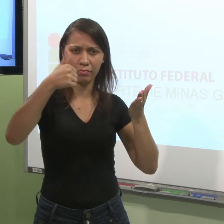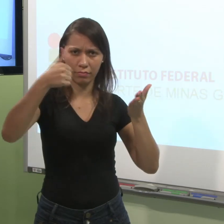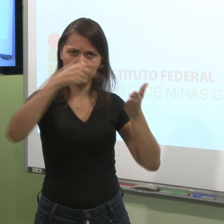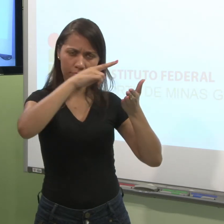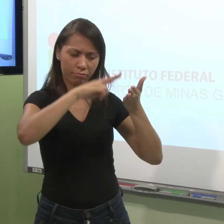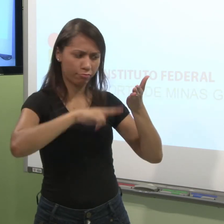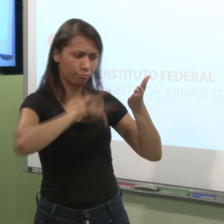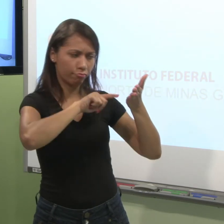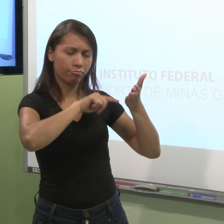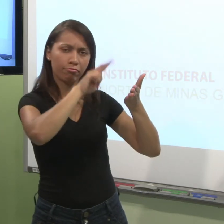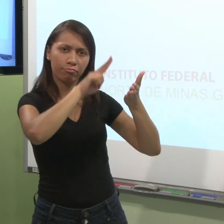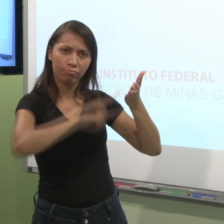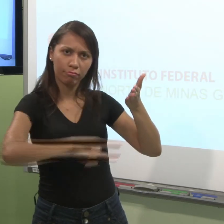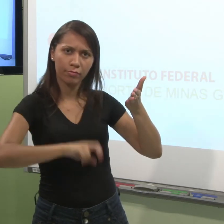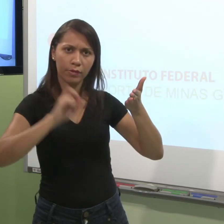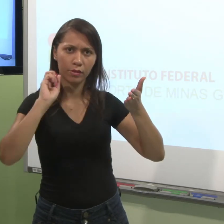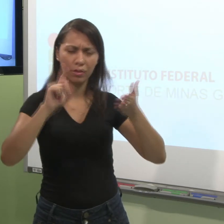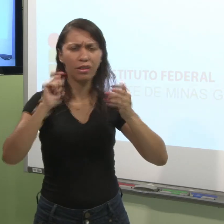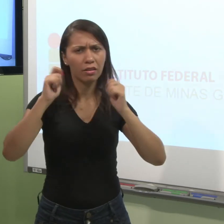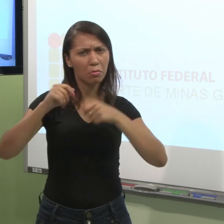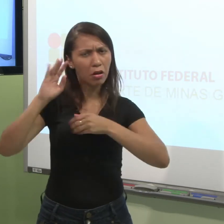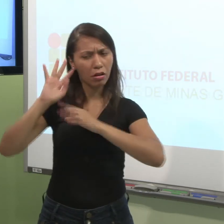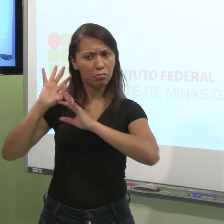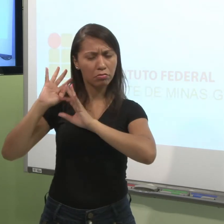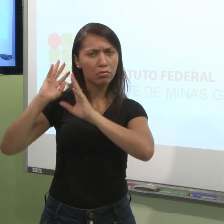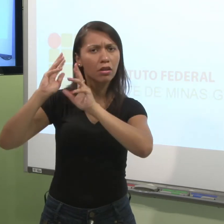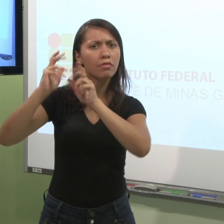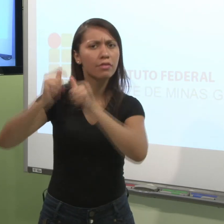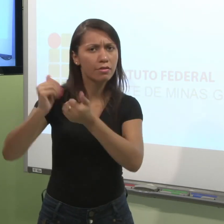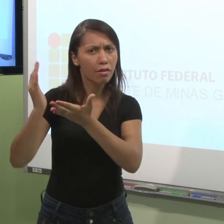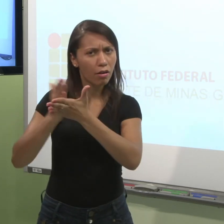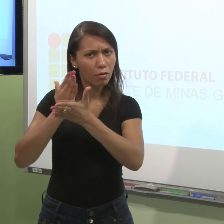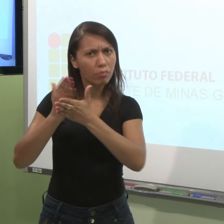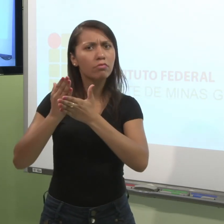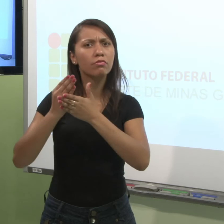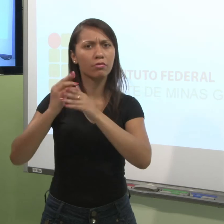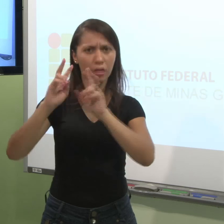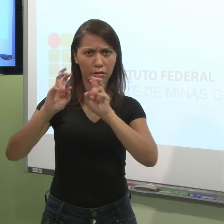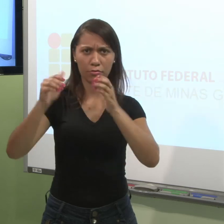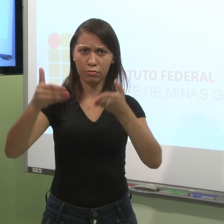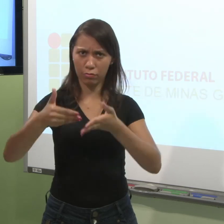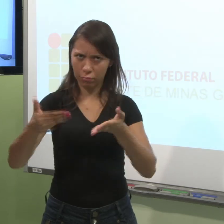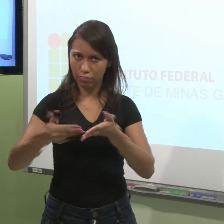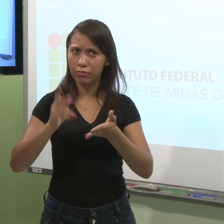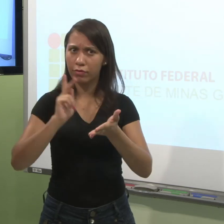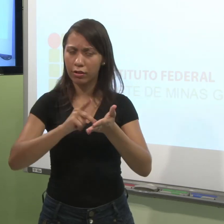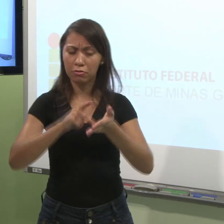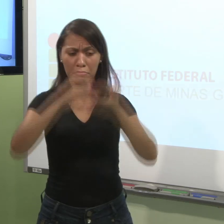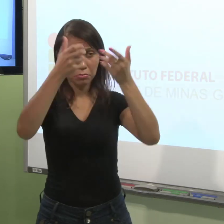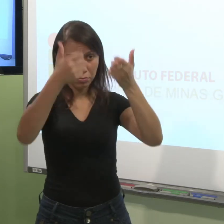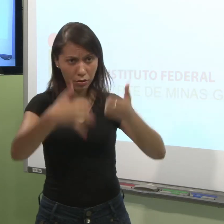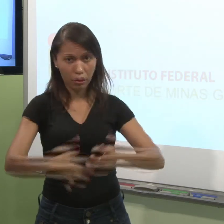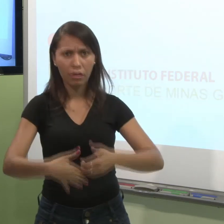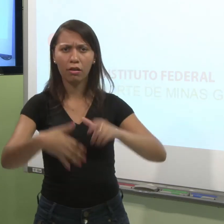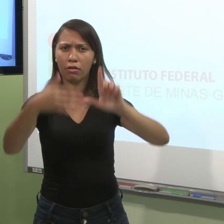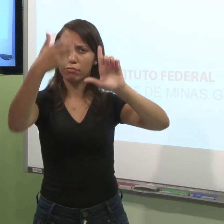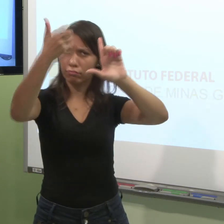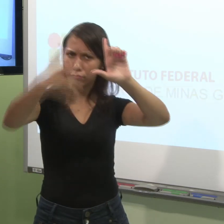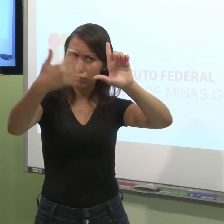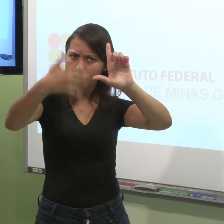Bom, demos uma breve recapitulada em alguns assuntos que tratamos aqui nessa videoaula. Espero que tenha ajudado de